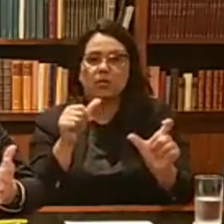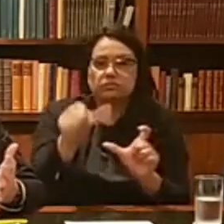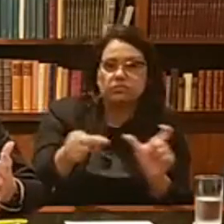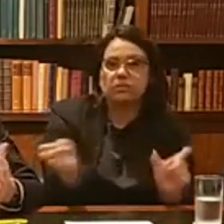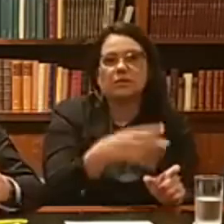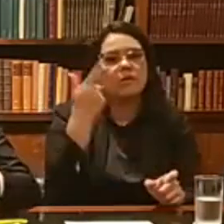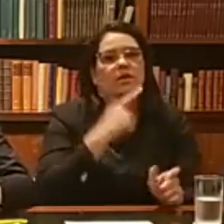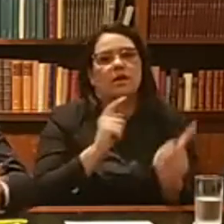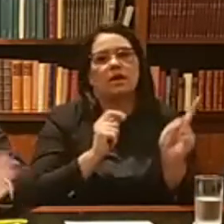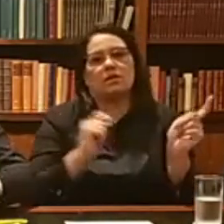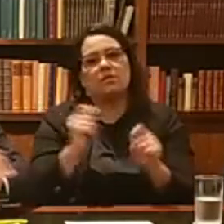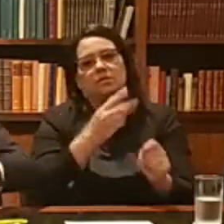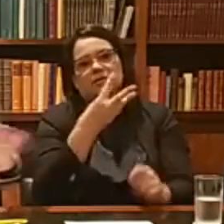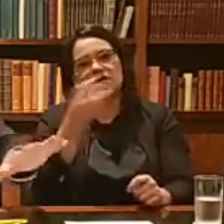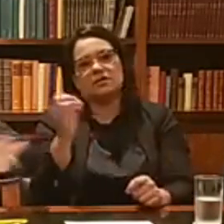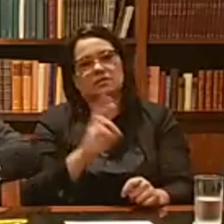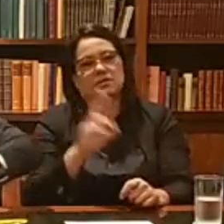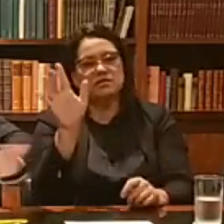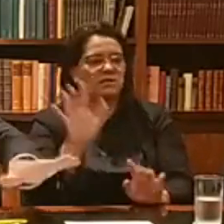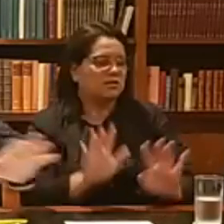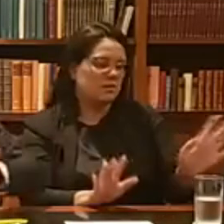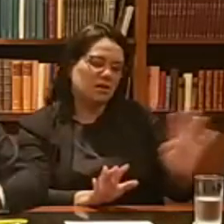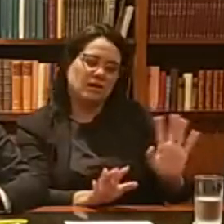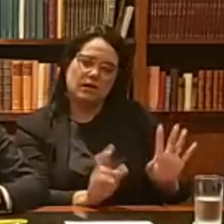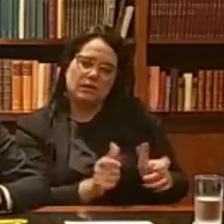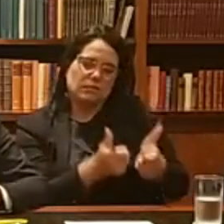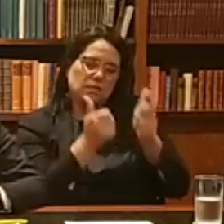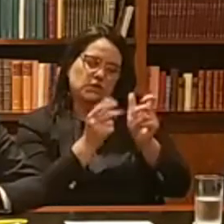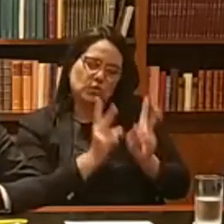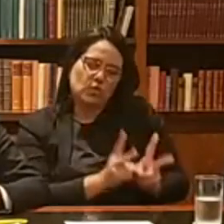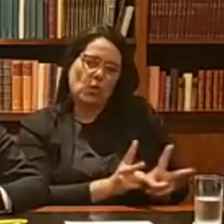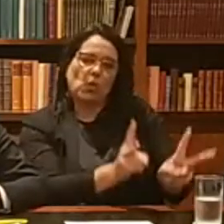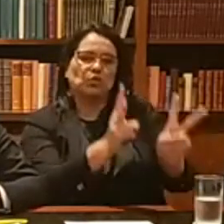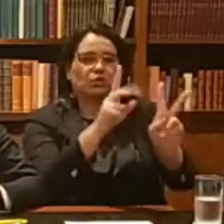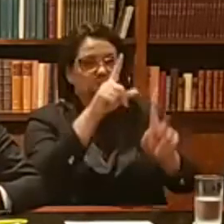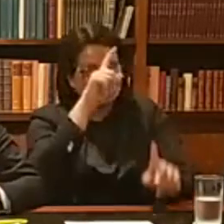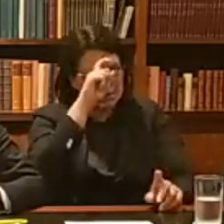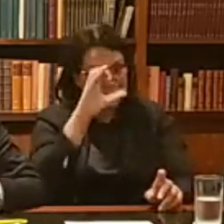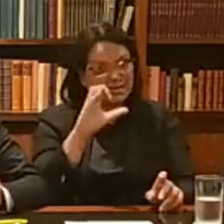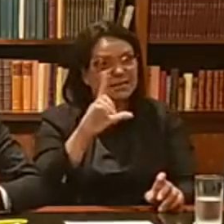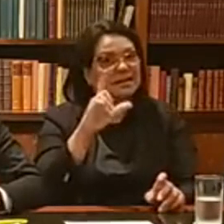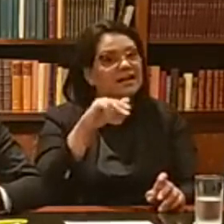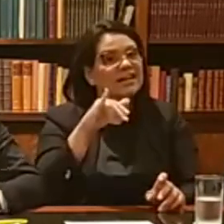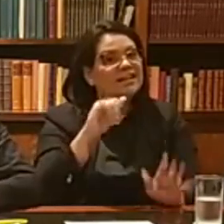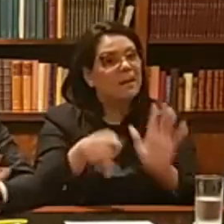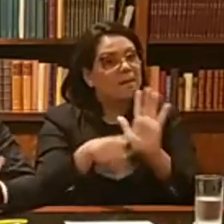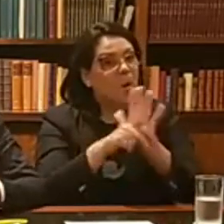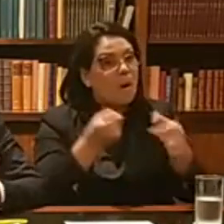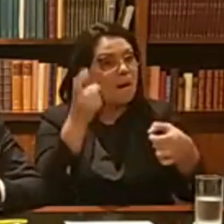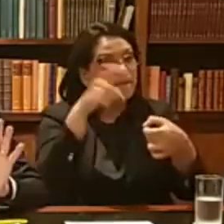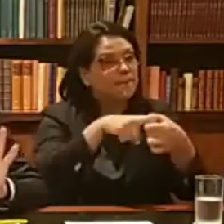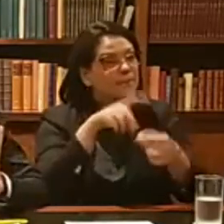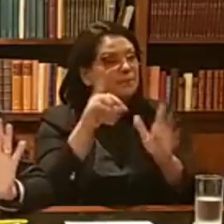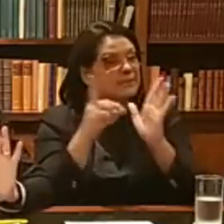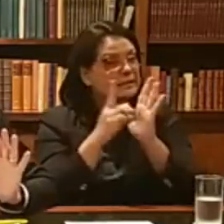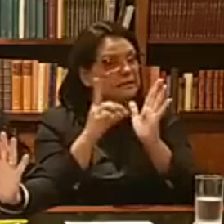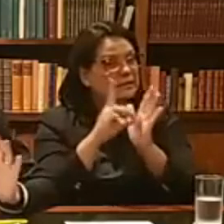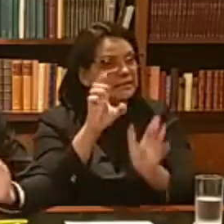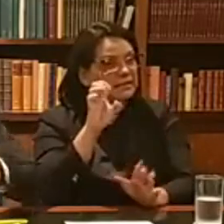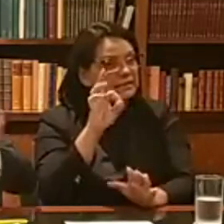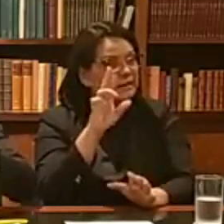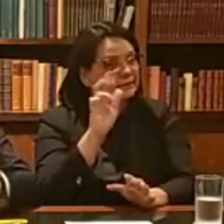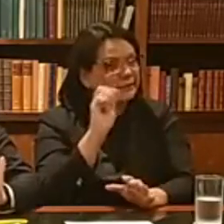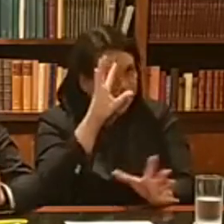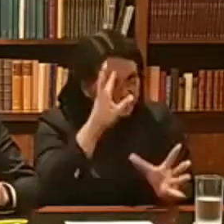economizar R$300. O relator achou que tem que continuar nas clínicas convenadas ao DETRAN. Eu não vou nem responder aqui a conclusão